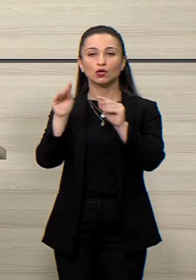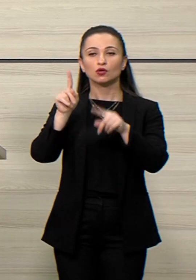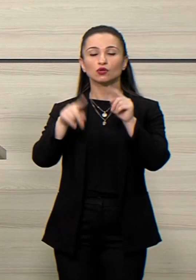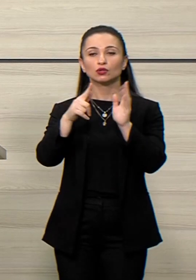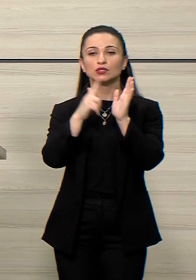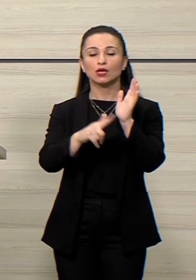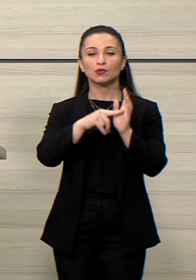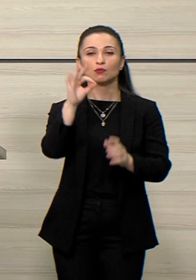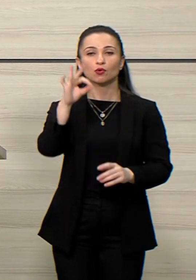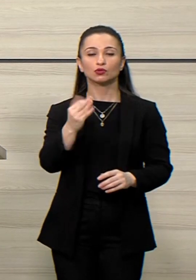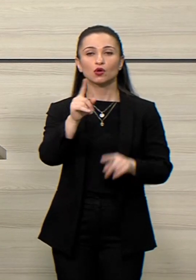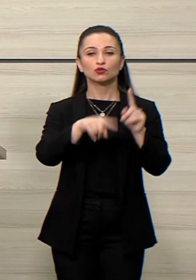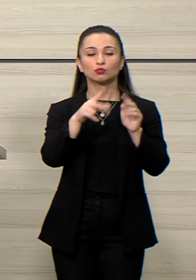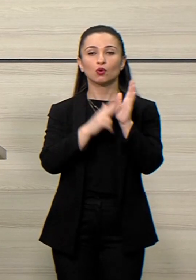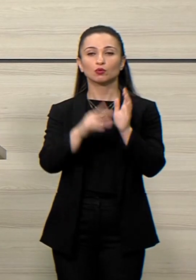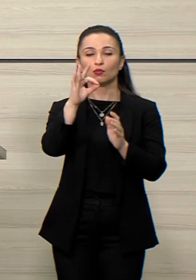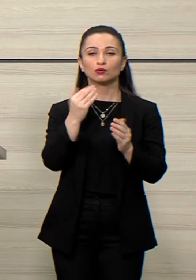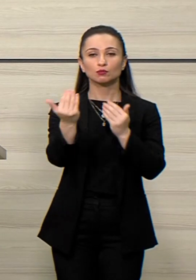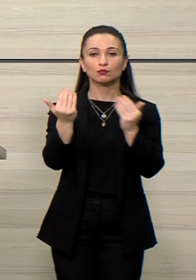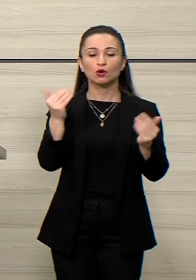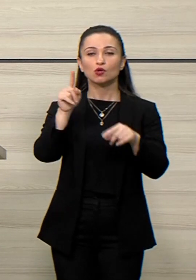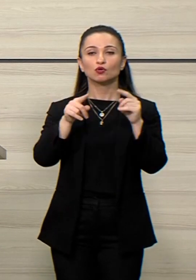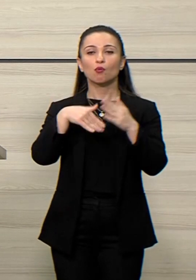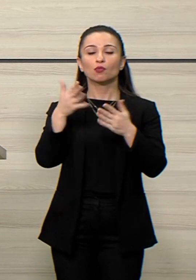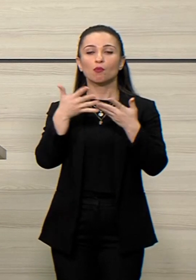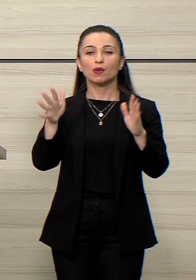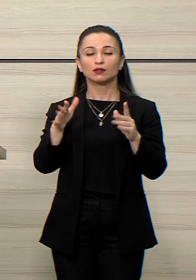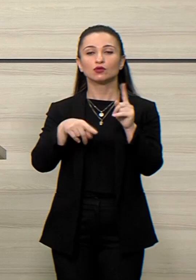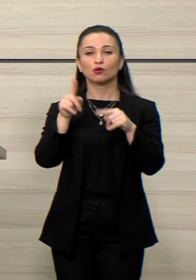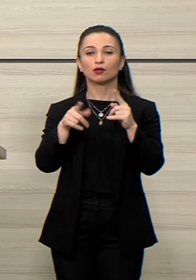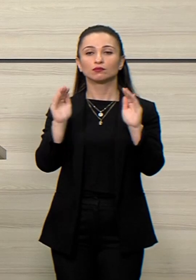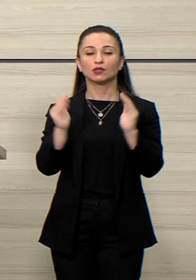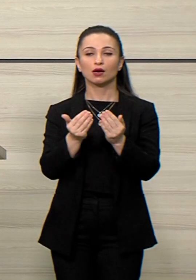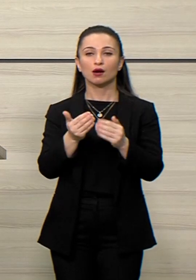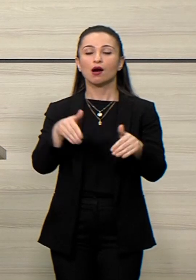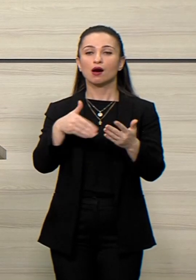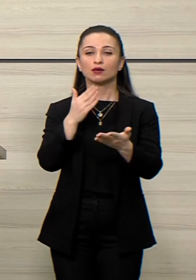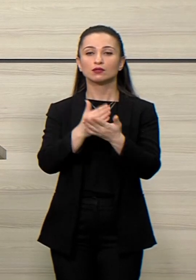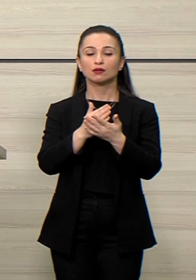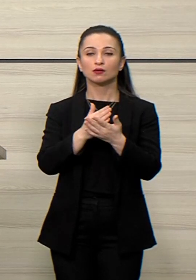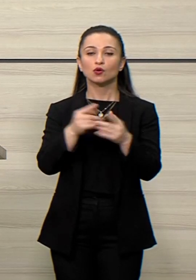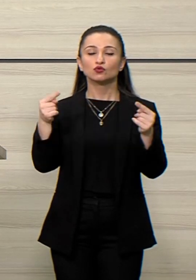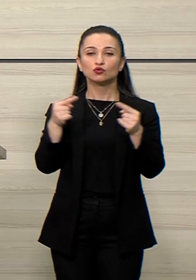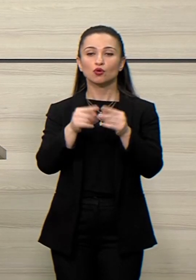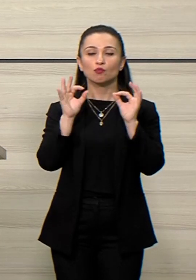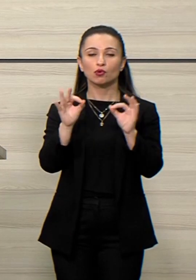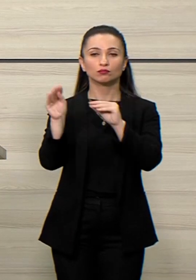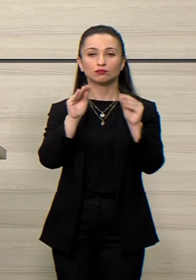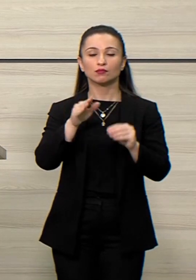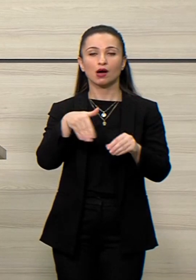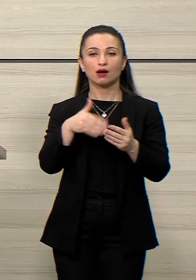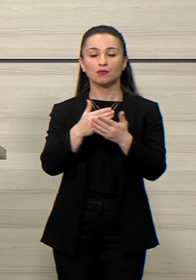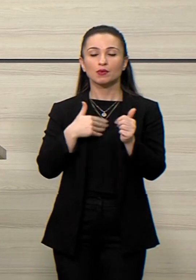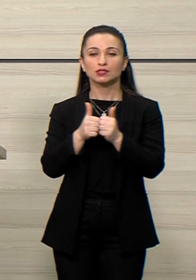ზოგან 70%, ზოგან 80%, ზოგან უფრო მეტი და ნაკლები, არ იქნება ვალიდური და სწორი მონაცემი, მე